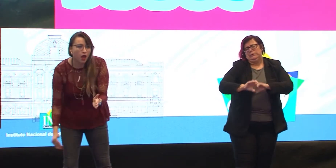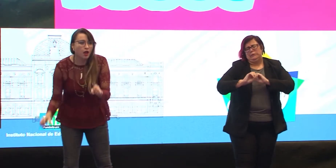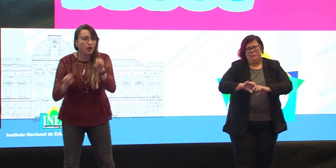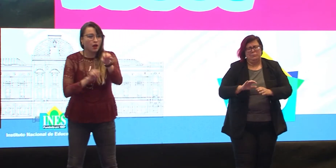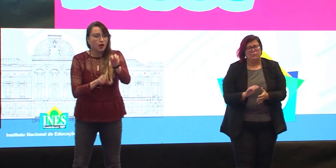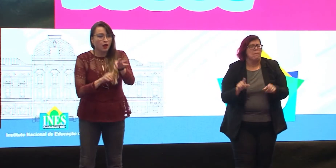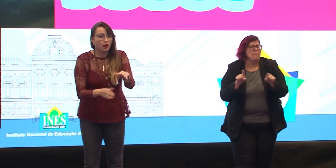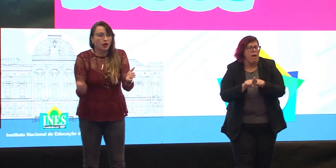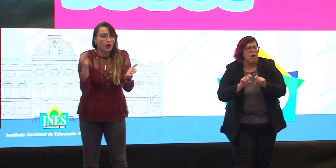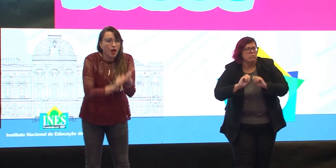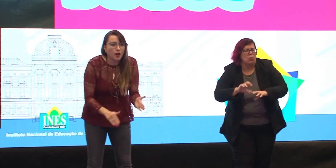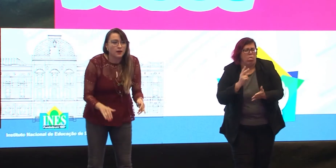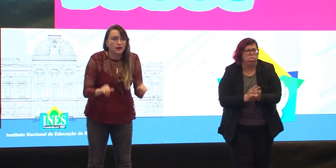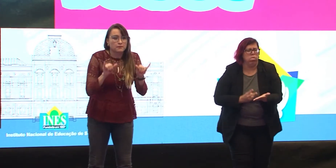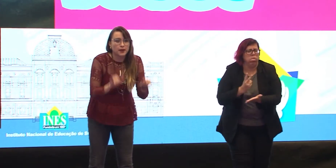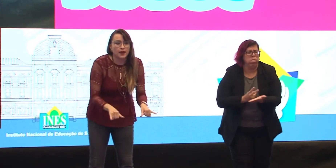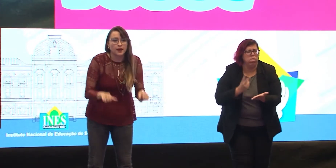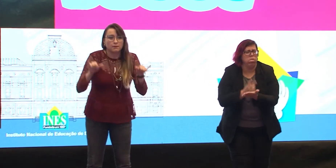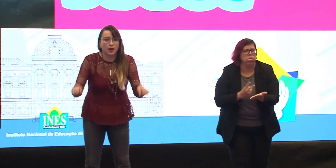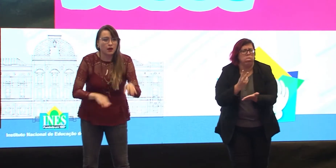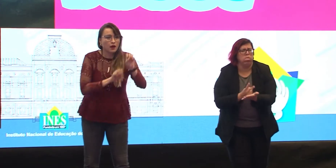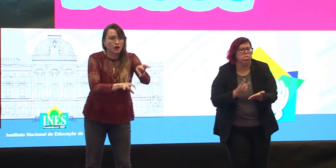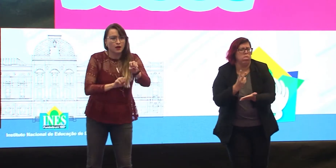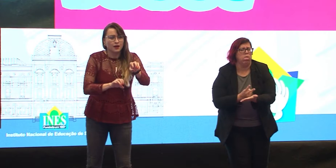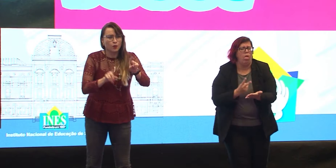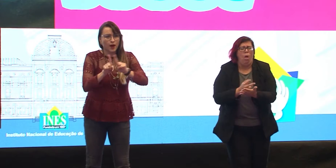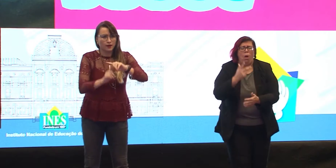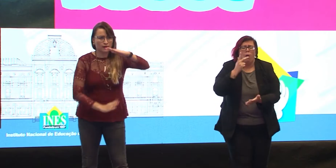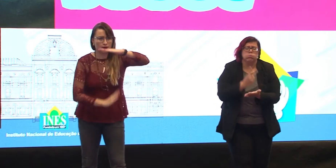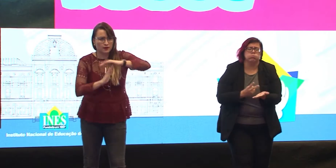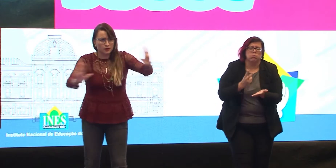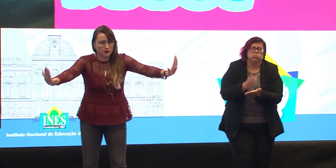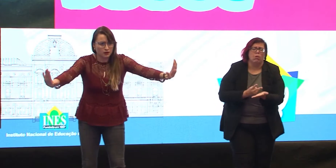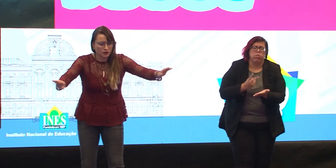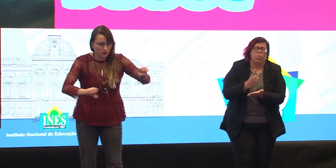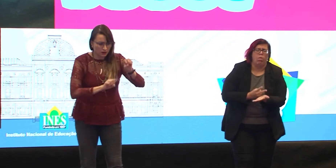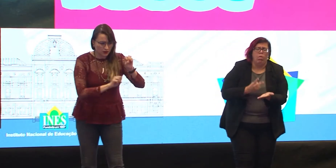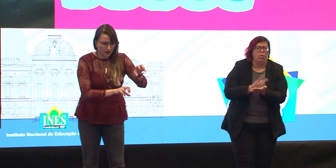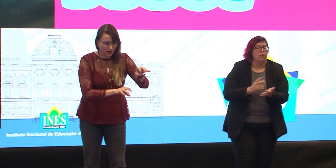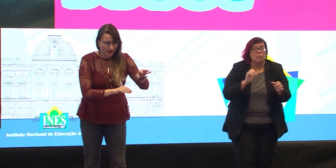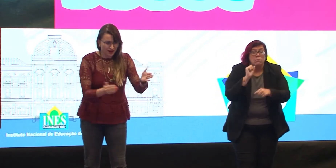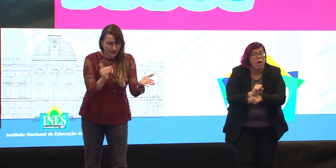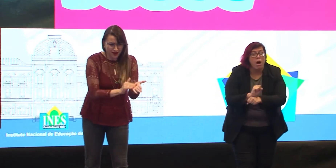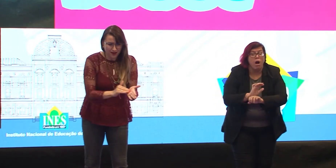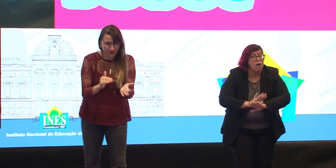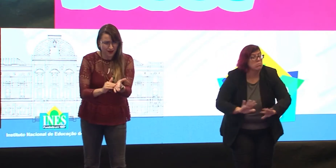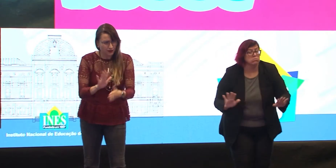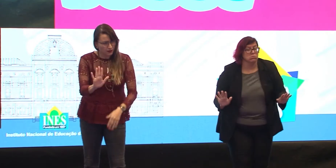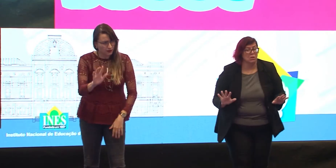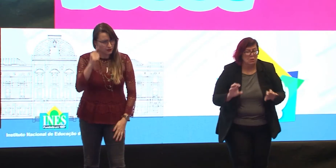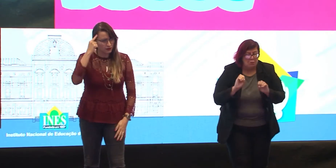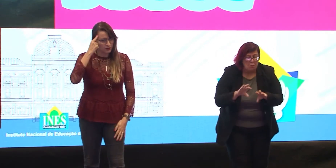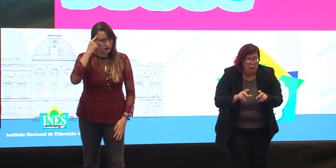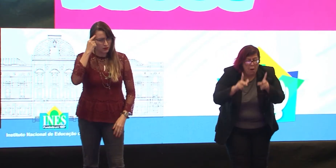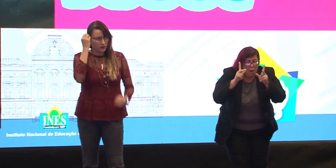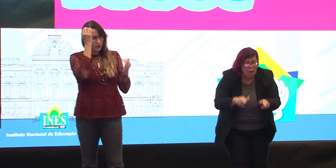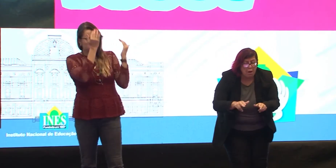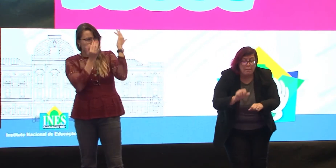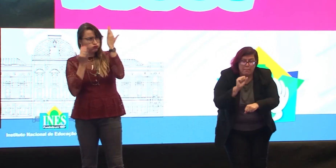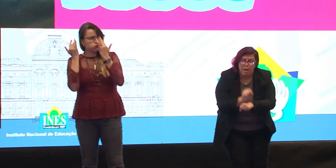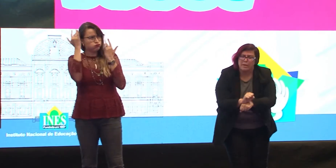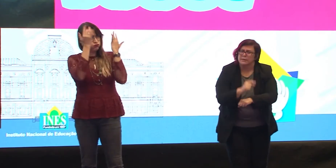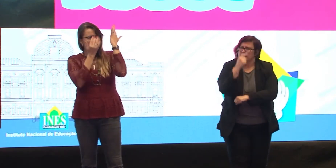surdos, a gente vai repetir a mesma forma de educação por esse tempo todo, ou a gente vai parar para